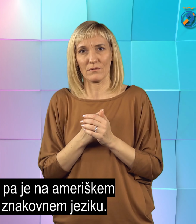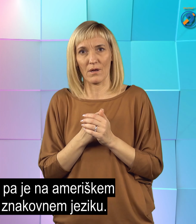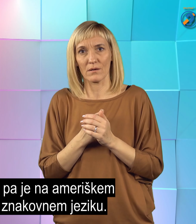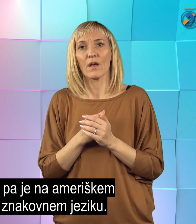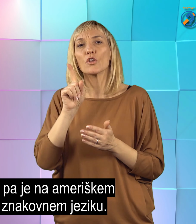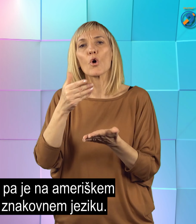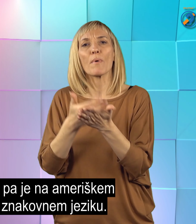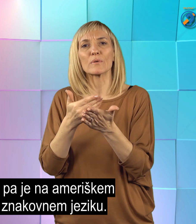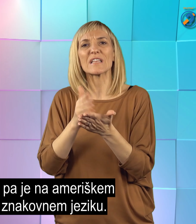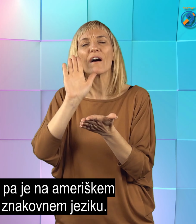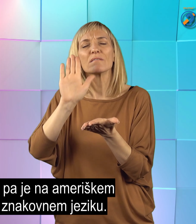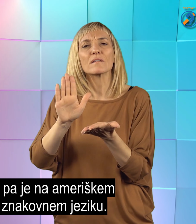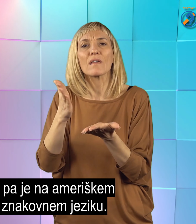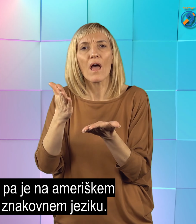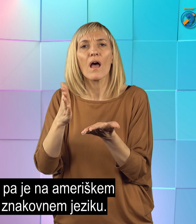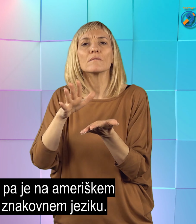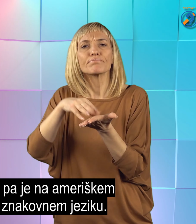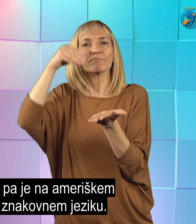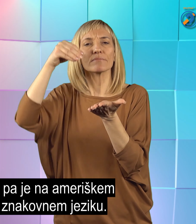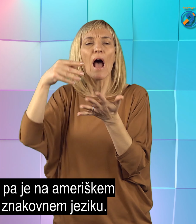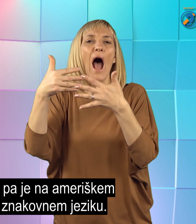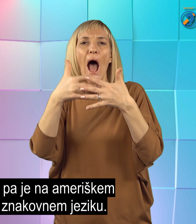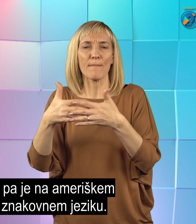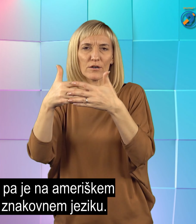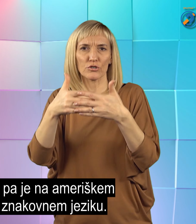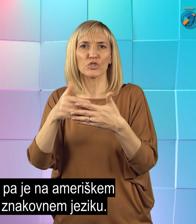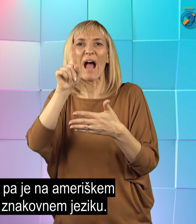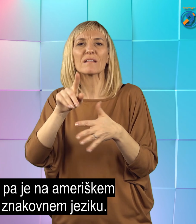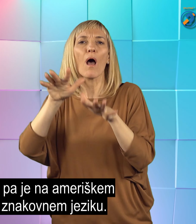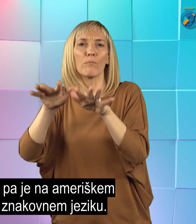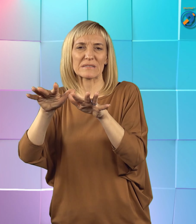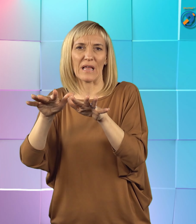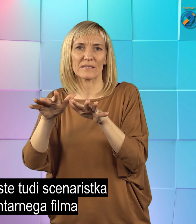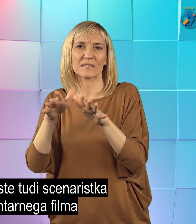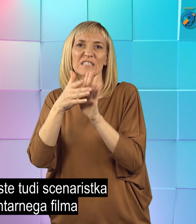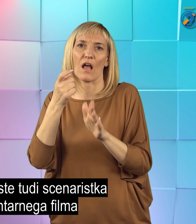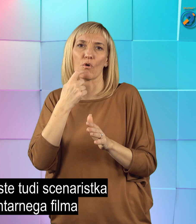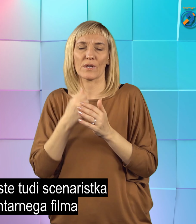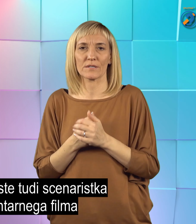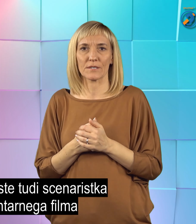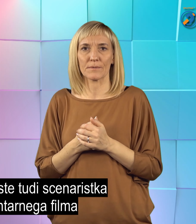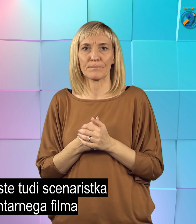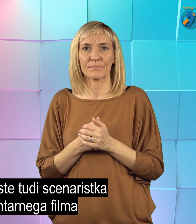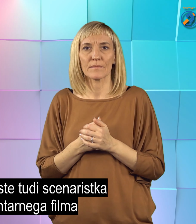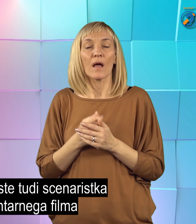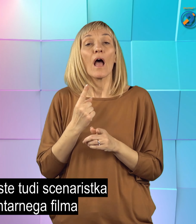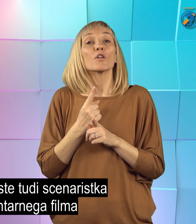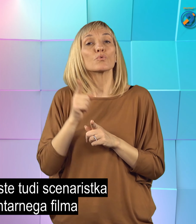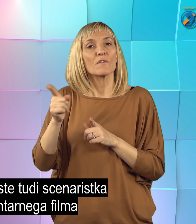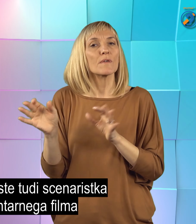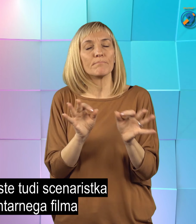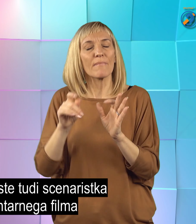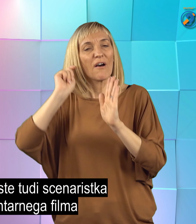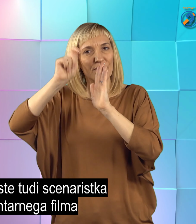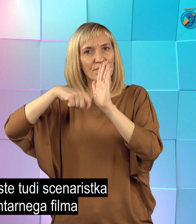osnovana pa je na ameriškem in britanskem znakovnem jeziku. Tina Grošelj, ste tudi scenaristka dokumentarnega filma